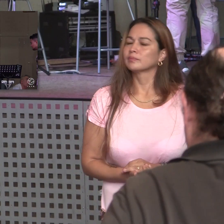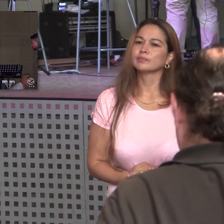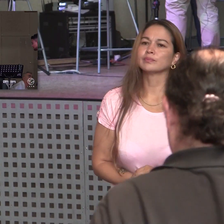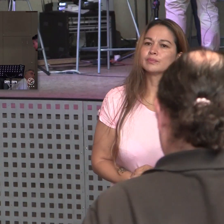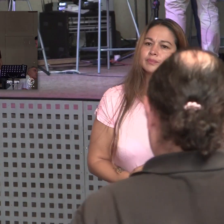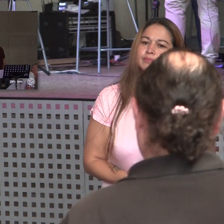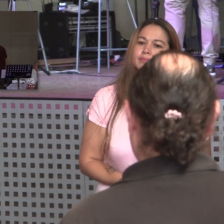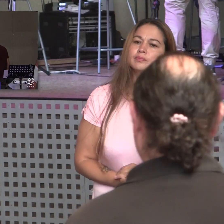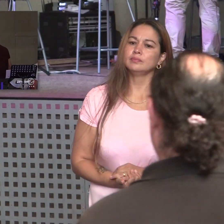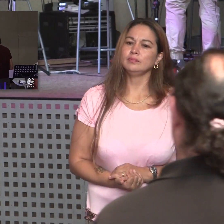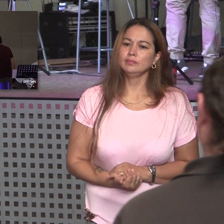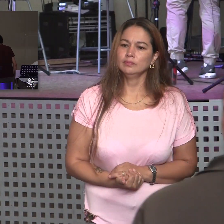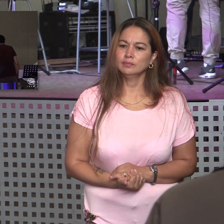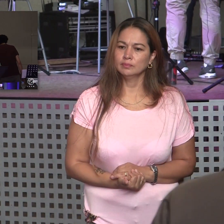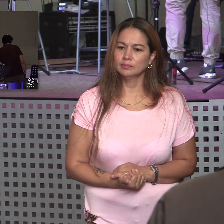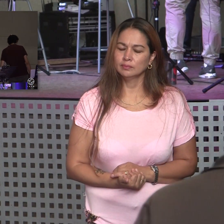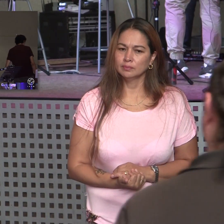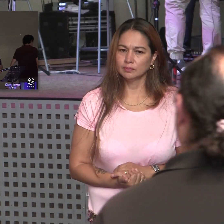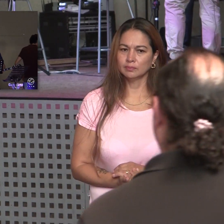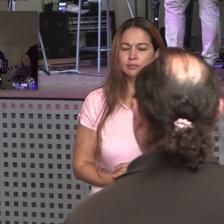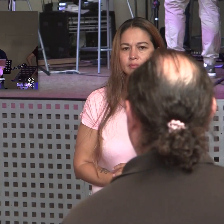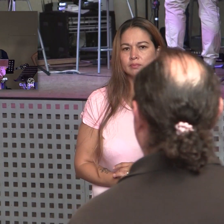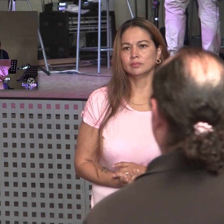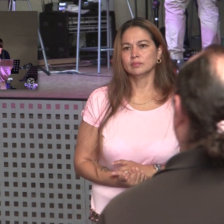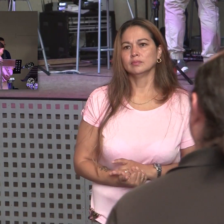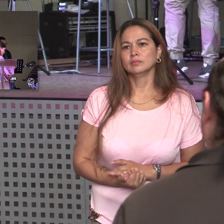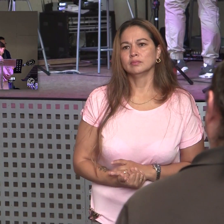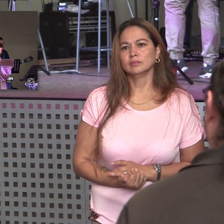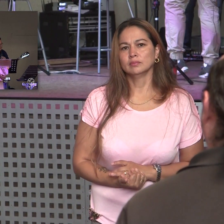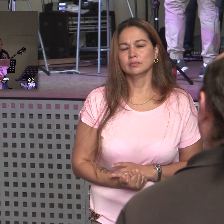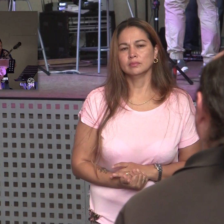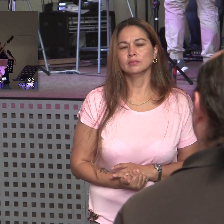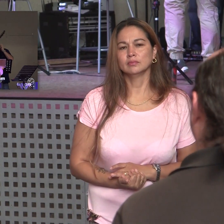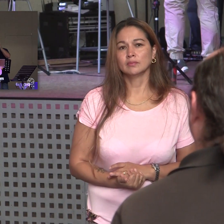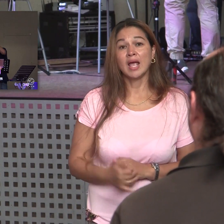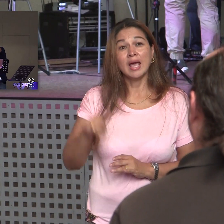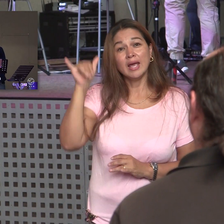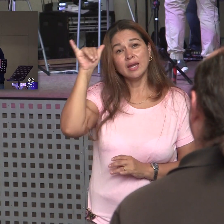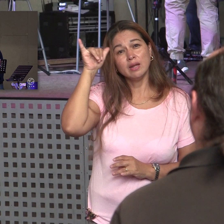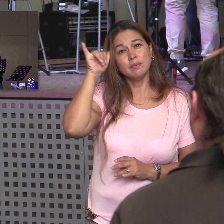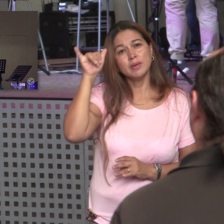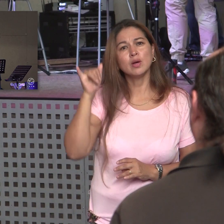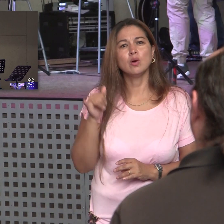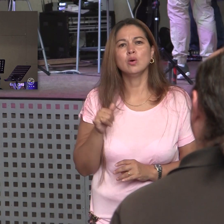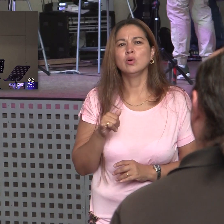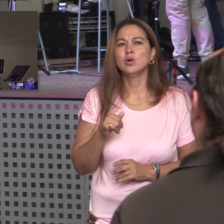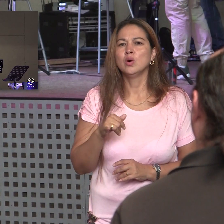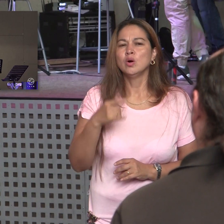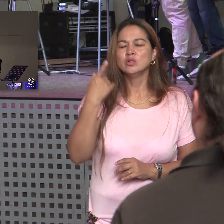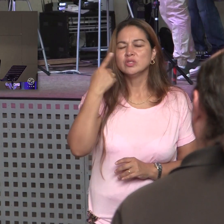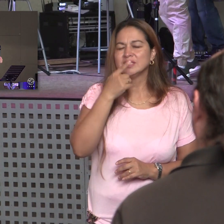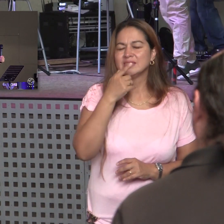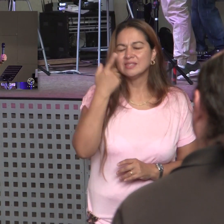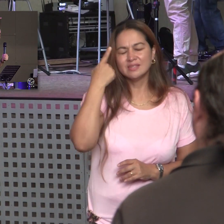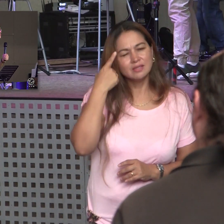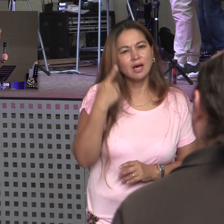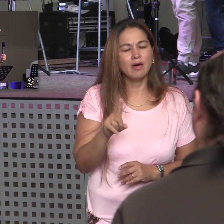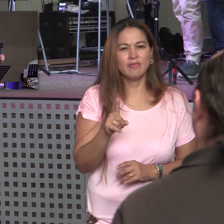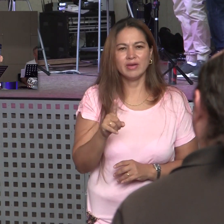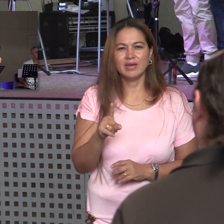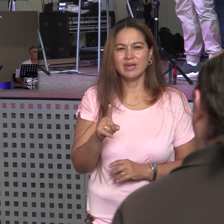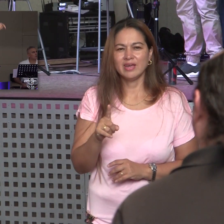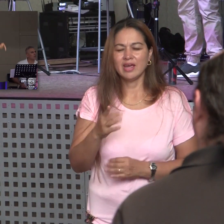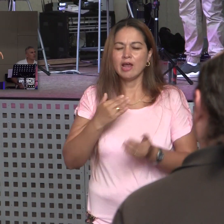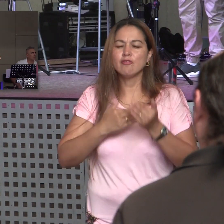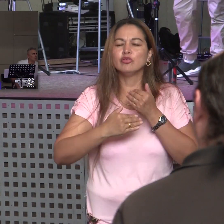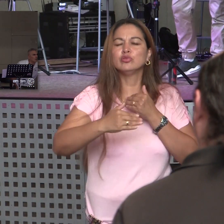por los errores que hemos cometido en el pasado, él nos está atacando porque conoce lo glorioso de